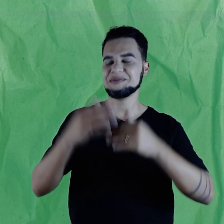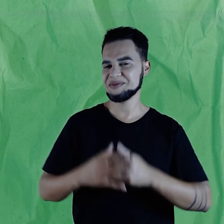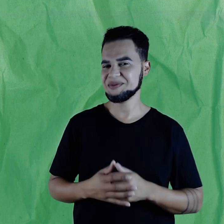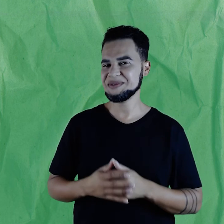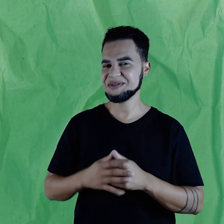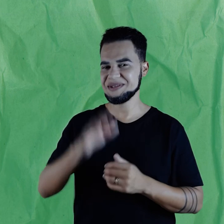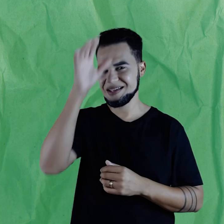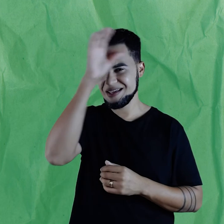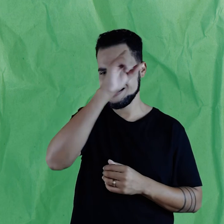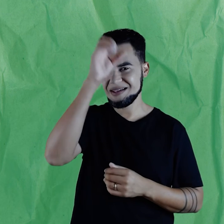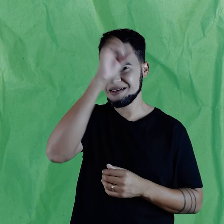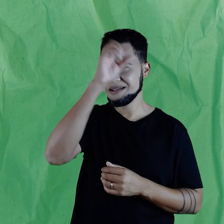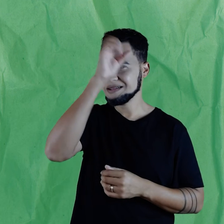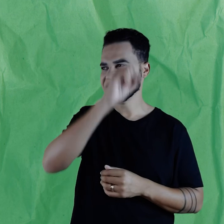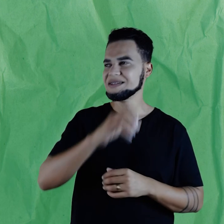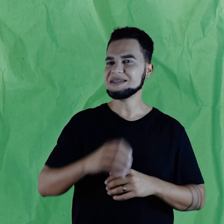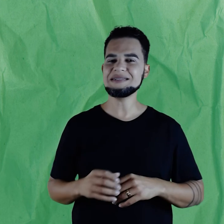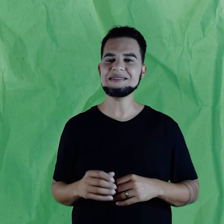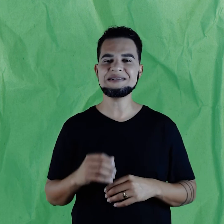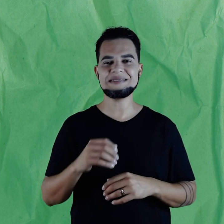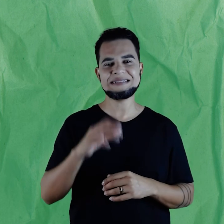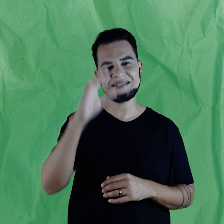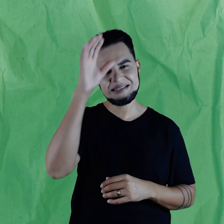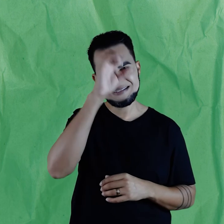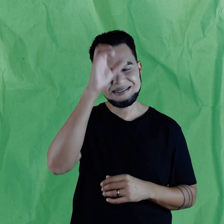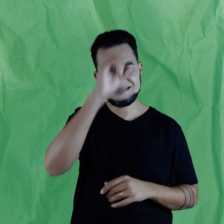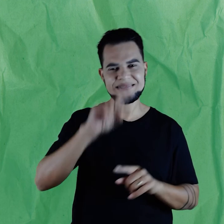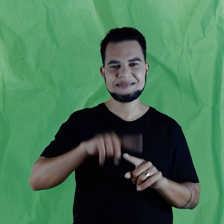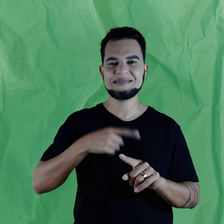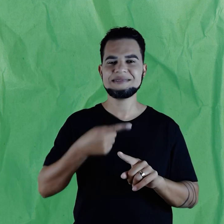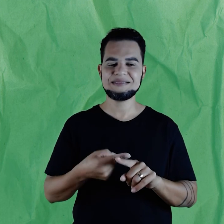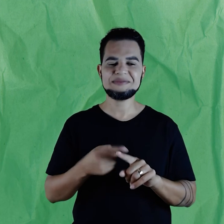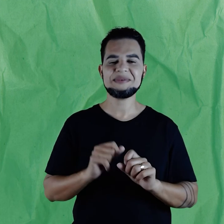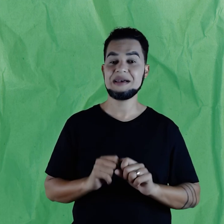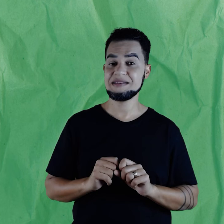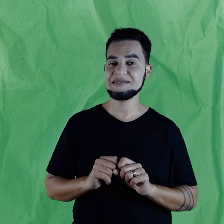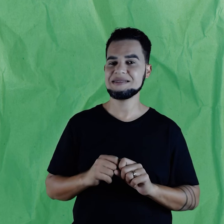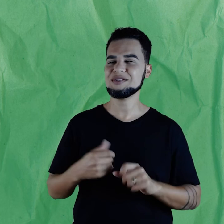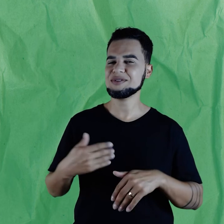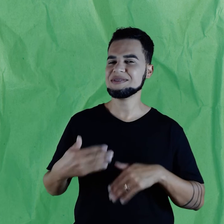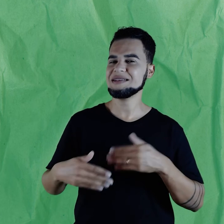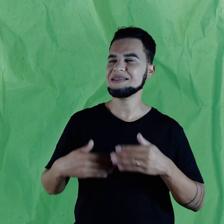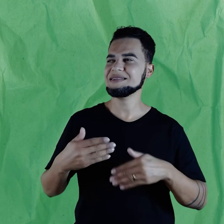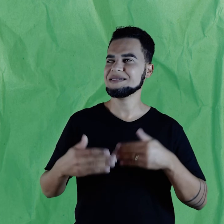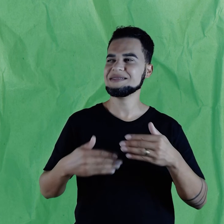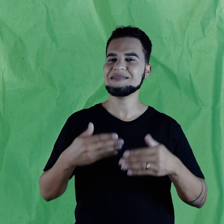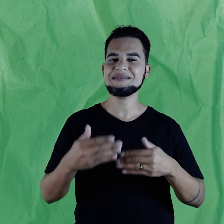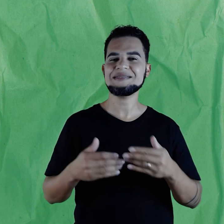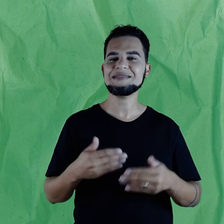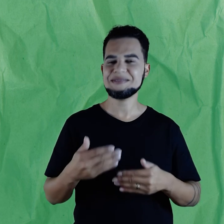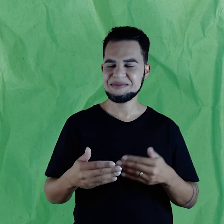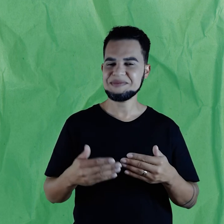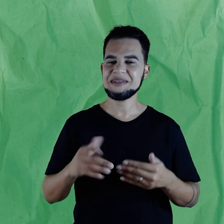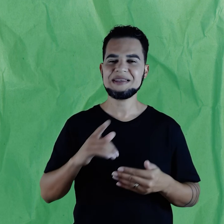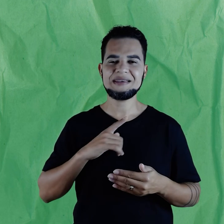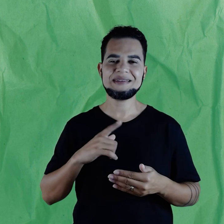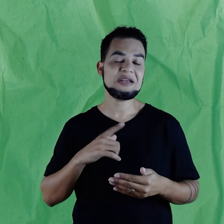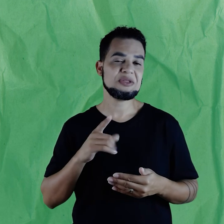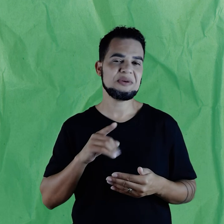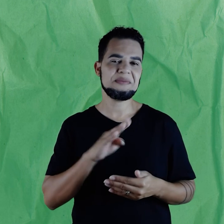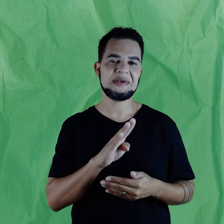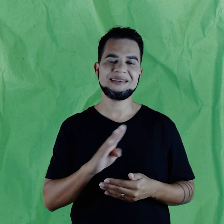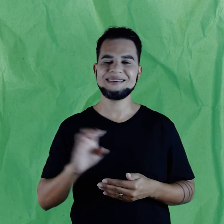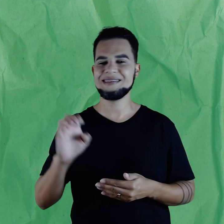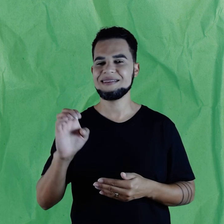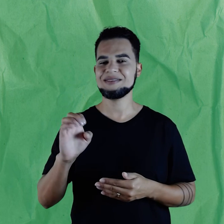e aprendendo um pouco de cada um, o que também é muito bom. A gente tem desenvolvedores front-end, desenvolvedores